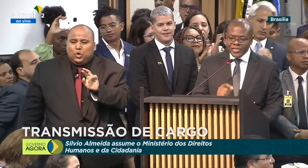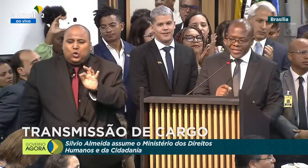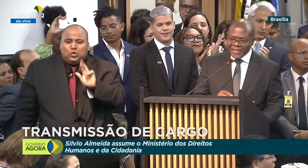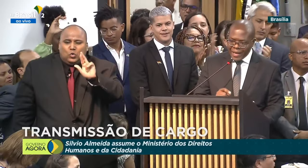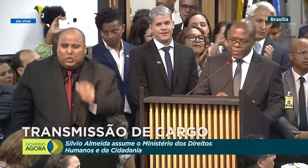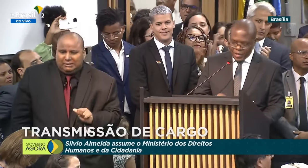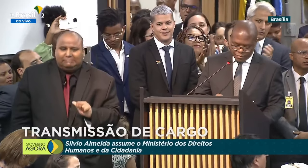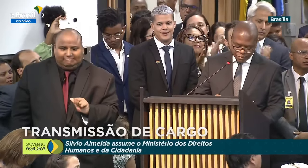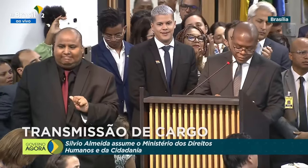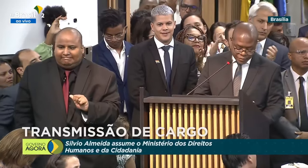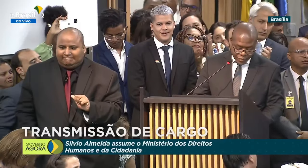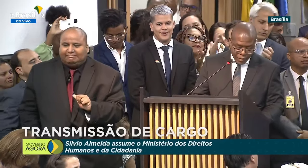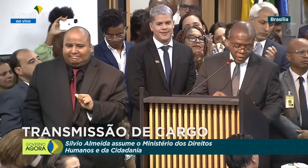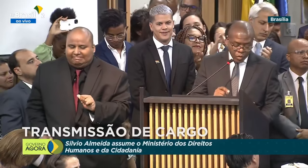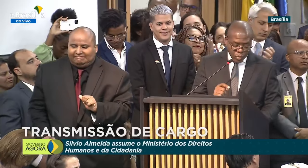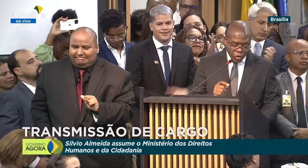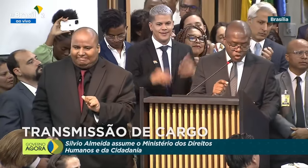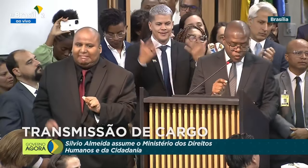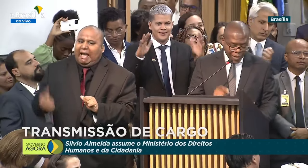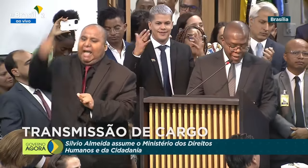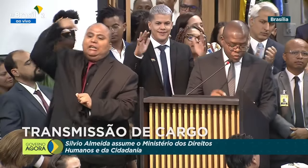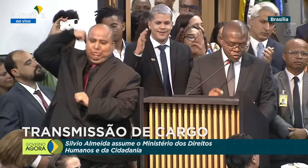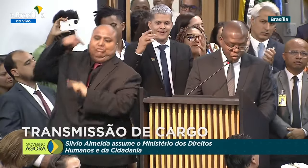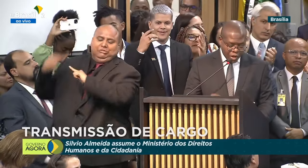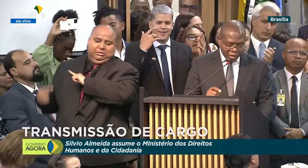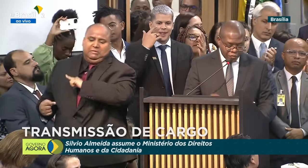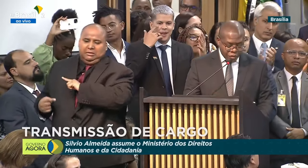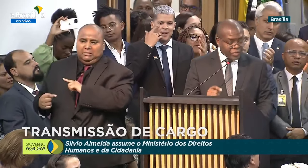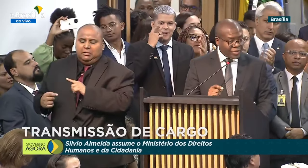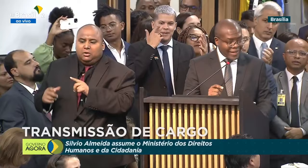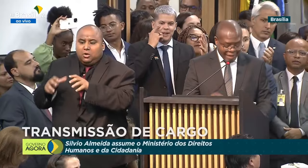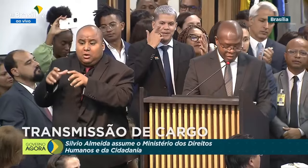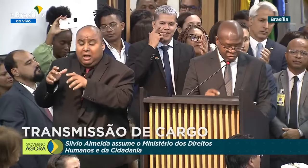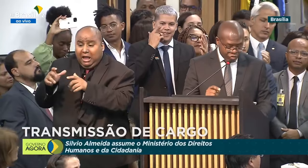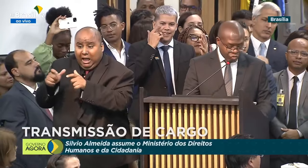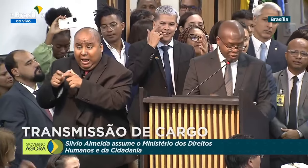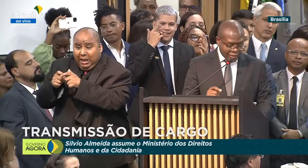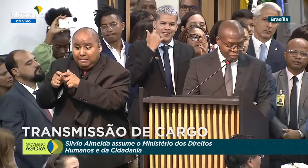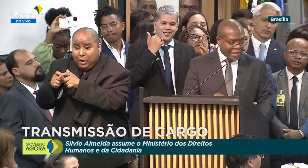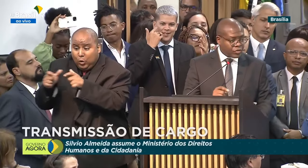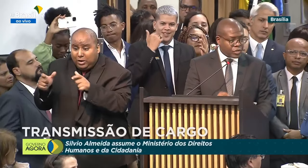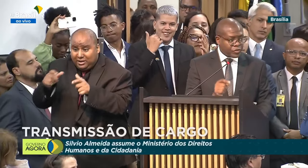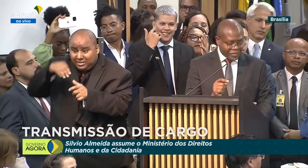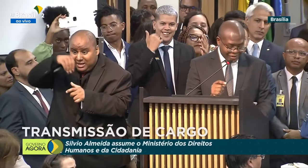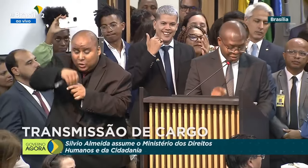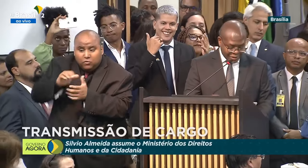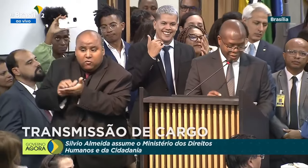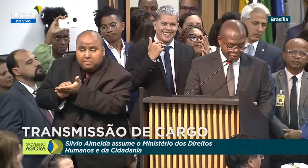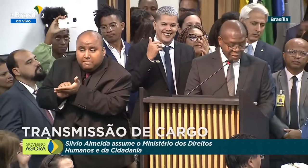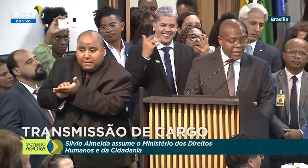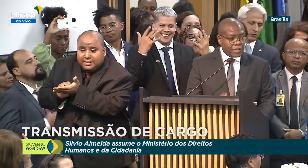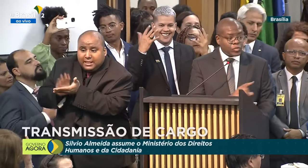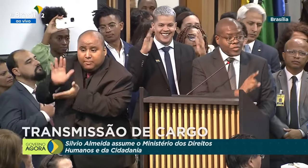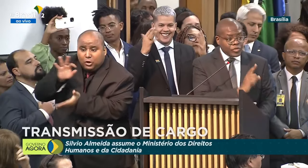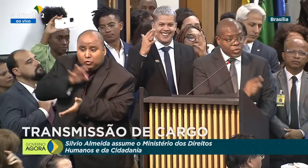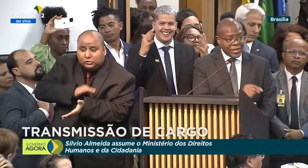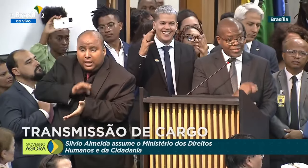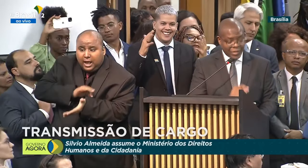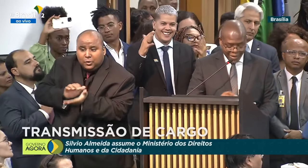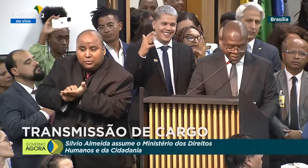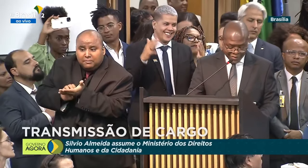como se sabe os membros do órgão foram exonerados e suas remunerações foram extintas